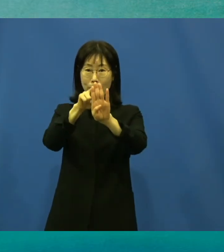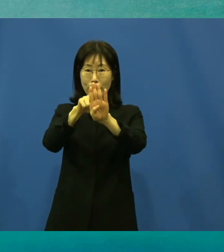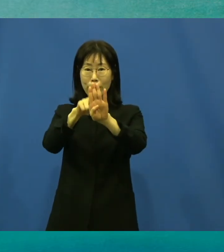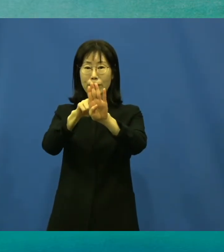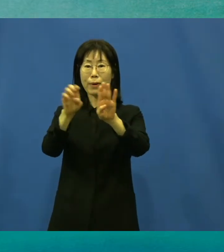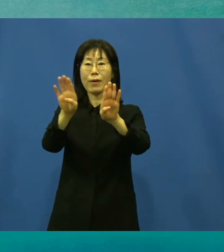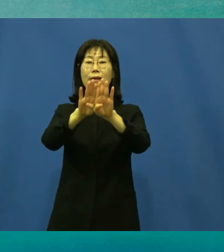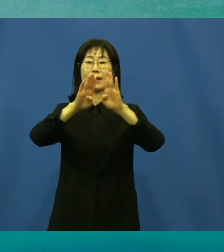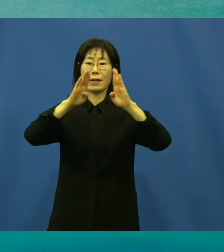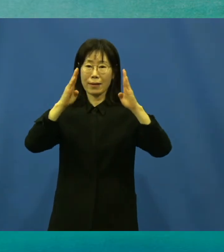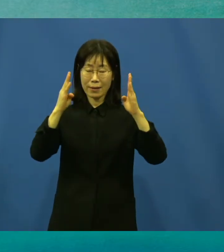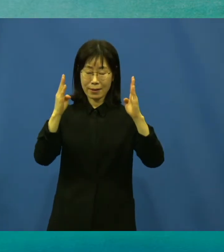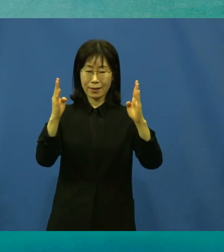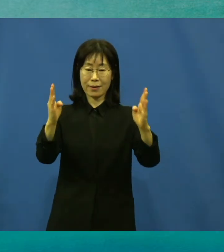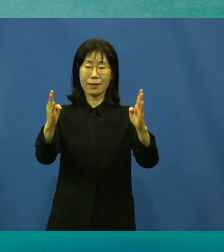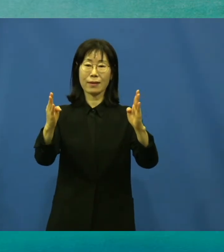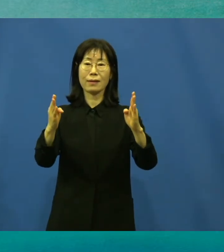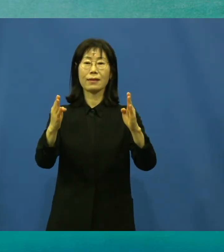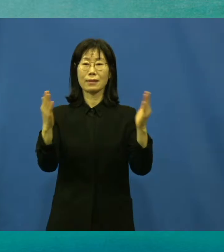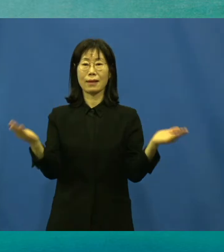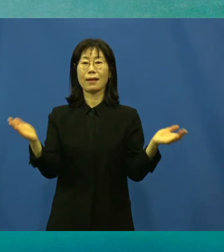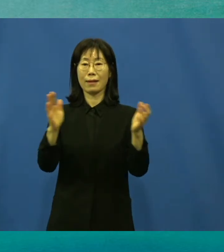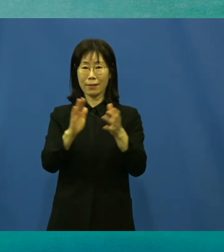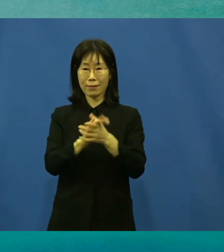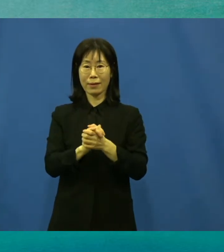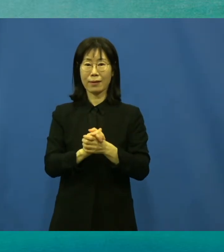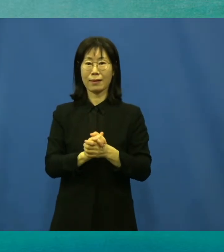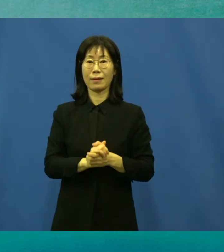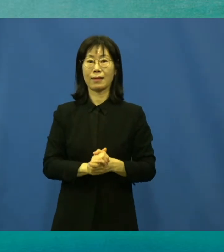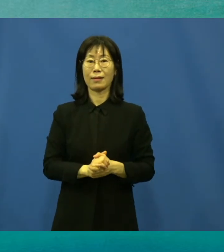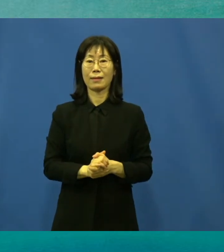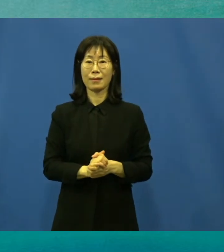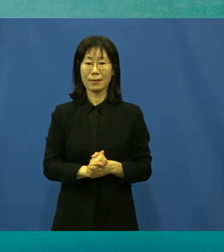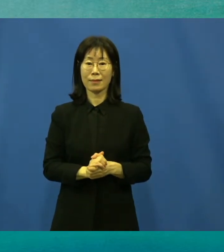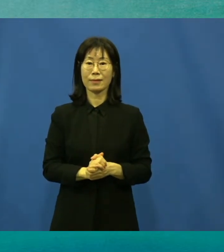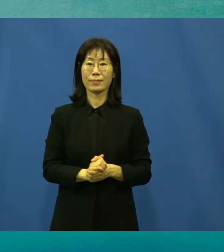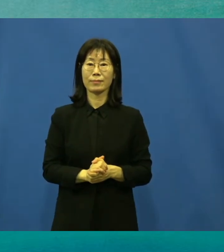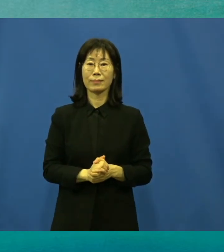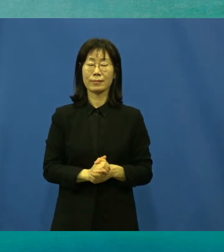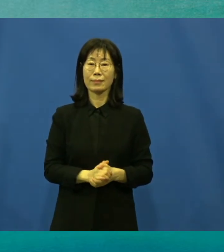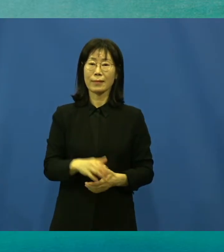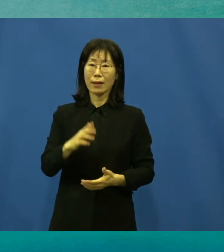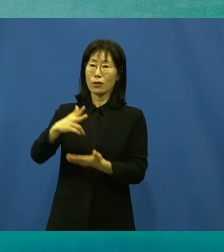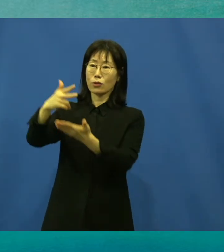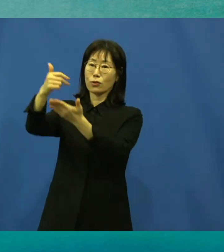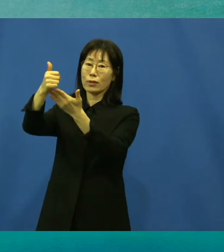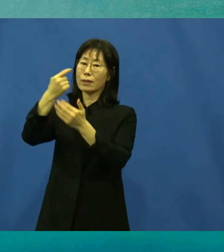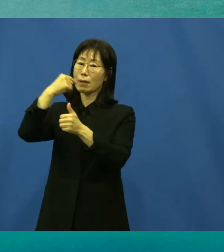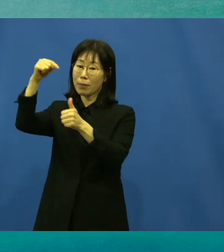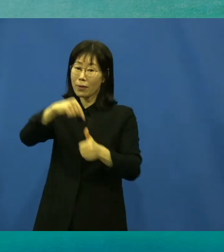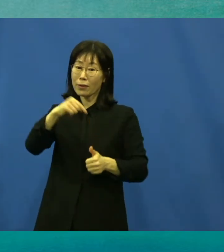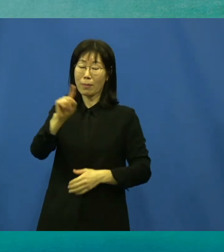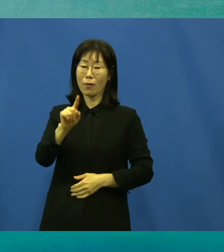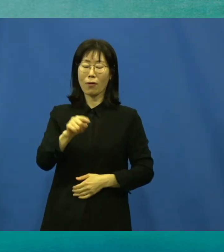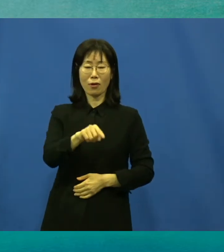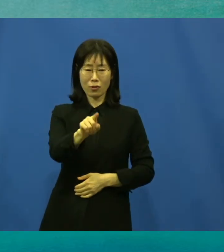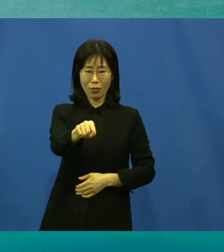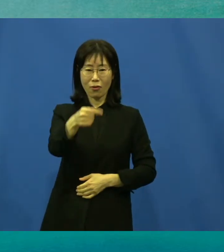두드리라 그리하면 너에게 열릴 것이니. 주님이 기도하라고 하셨어요.